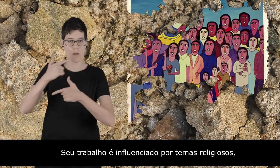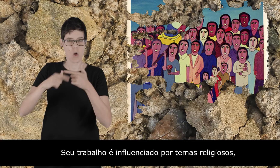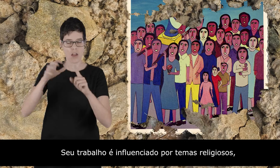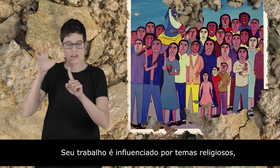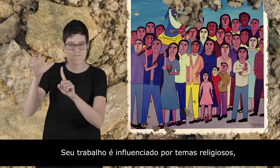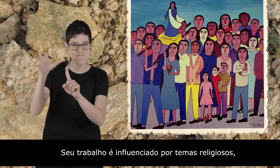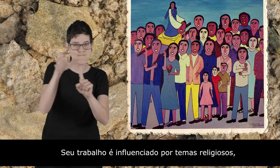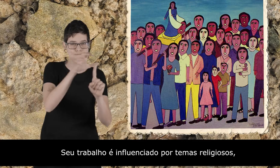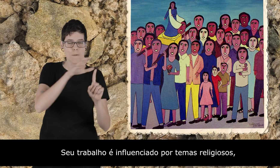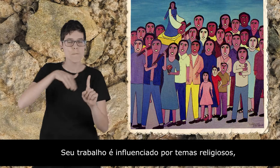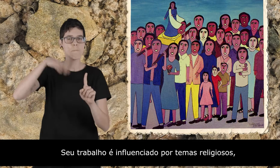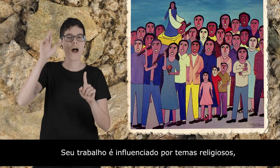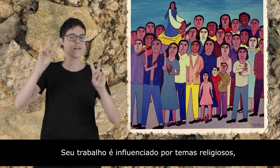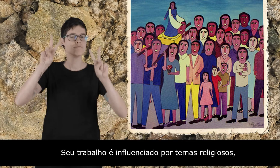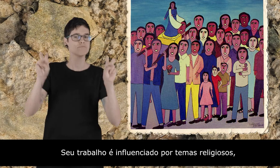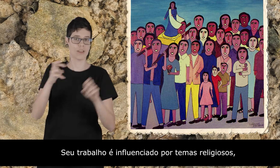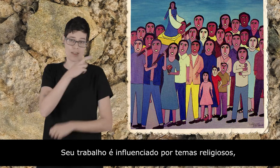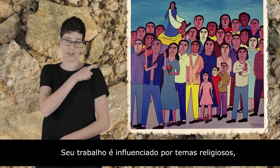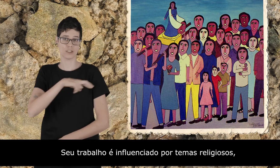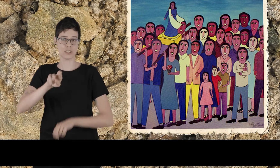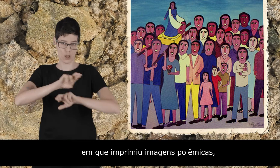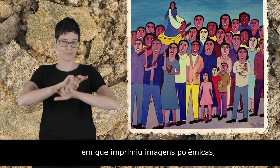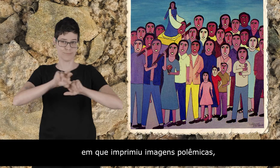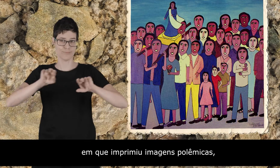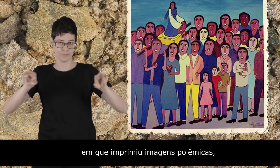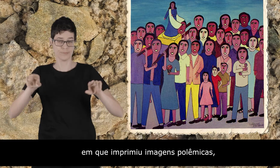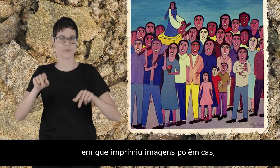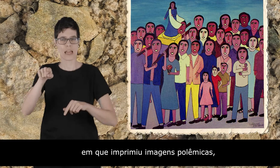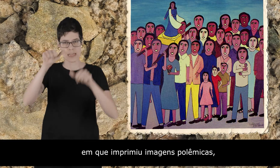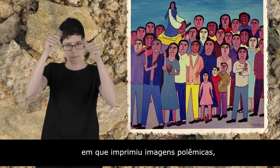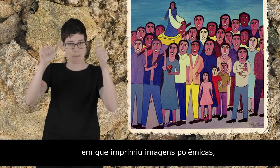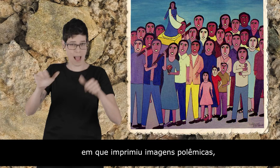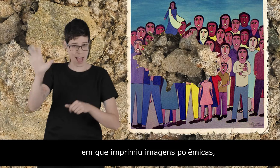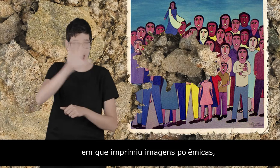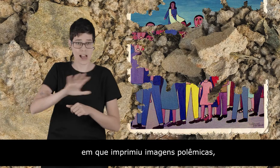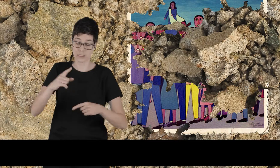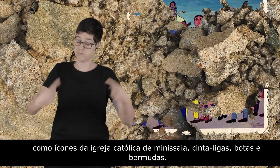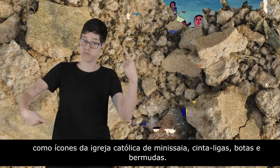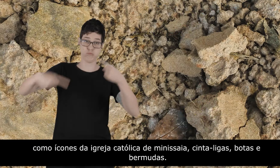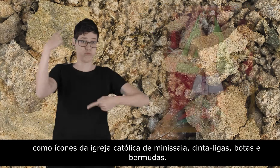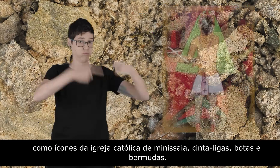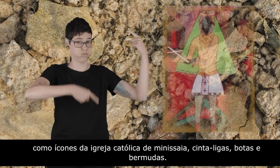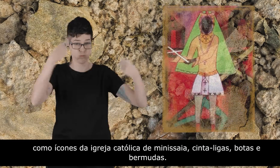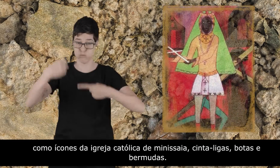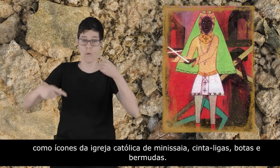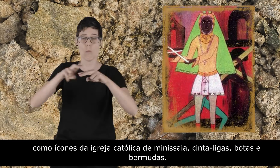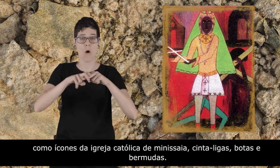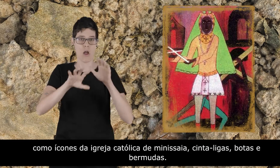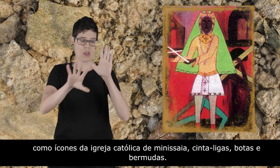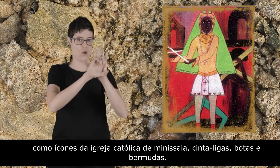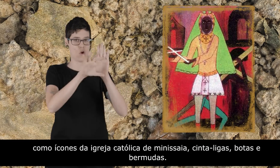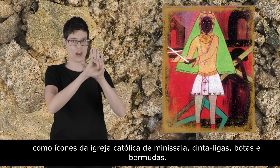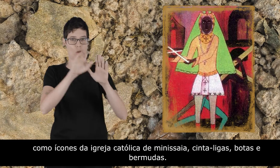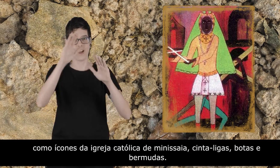Seu trabalho é influenciado por temas religiosos, em que imprimiu imagens polêmicas, como ícones da Igreja